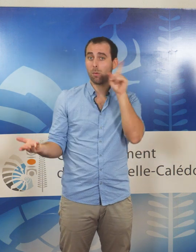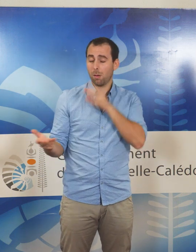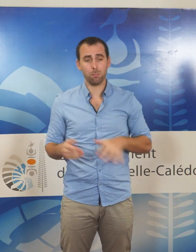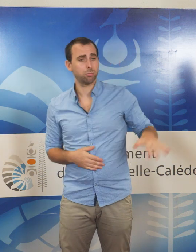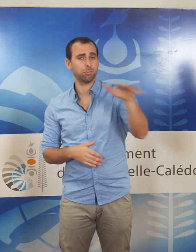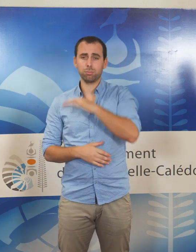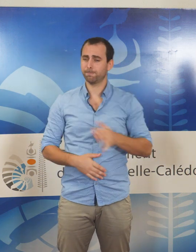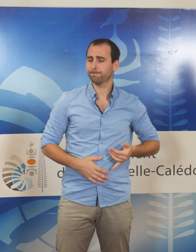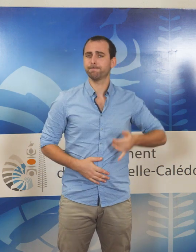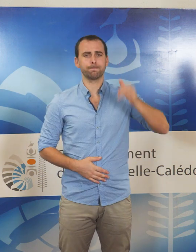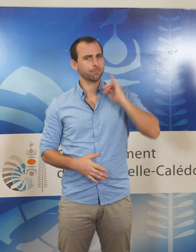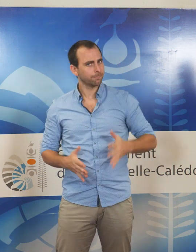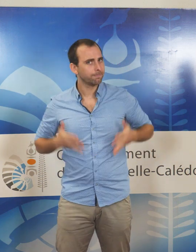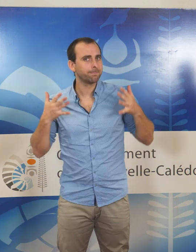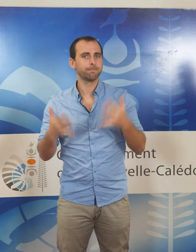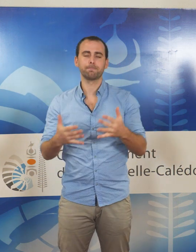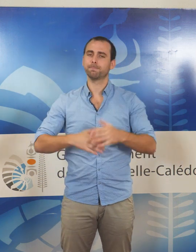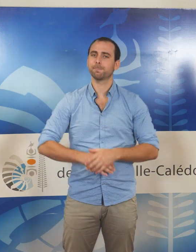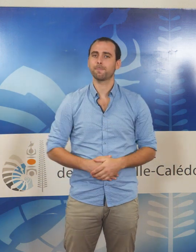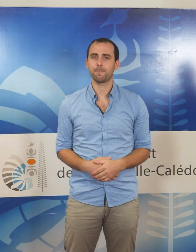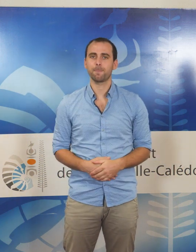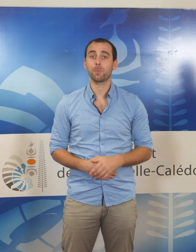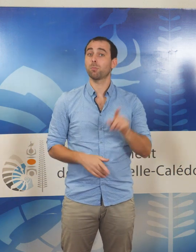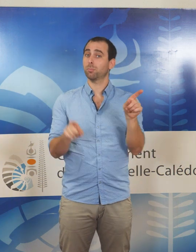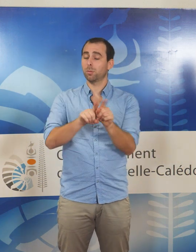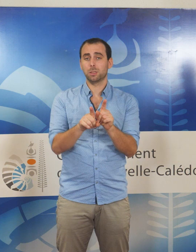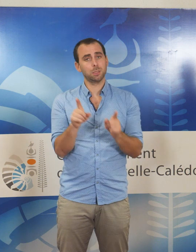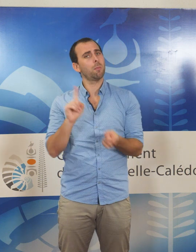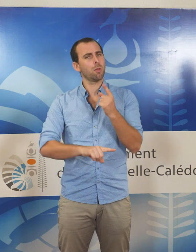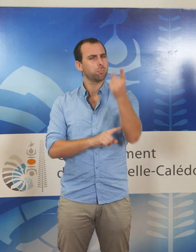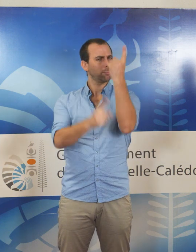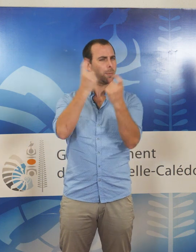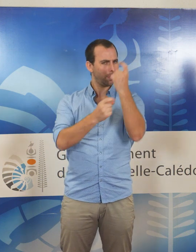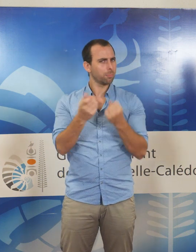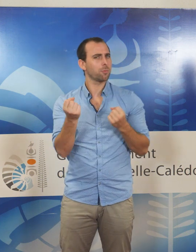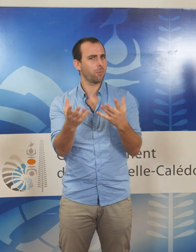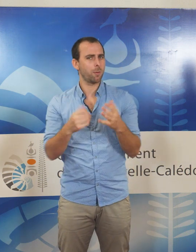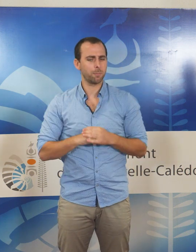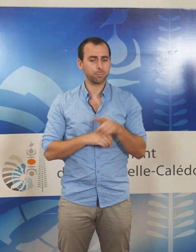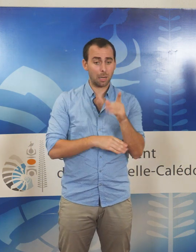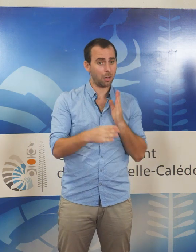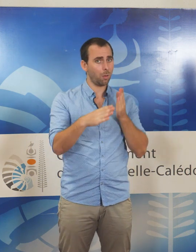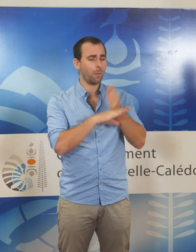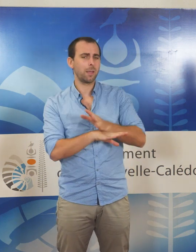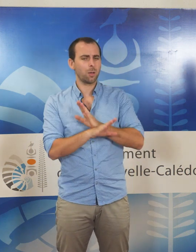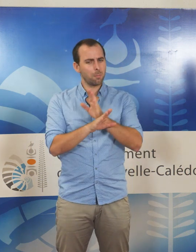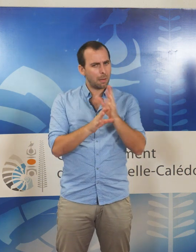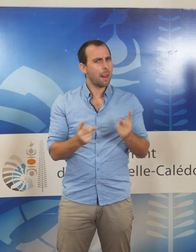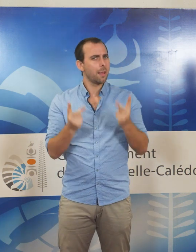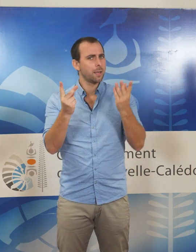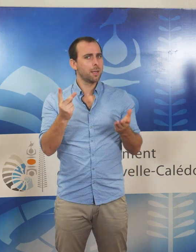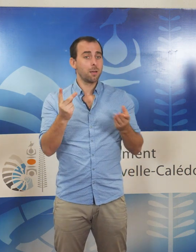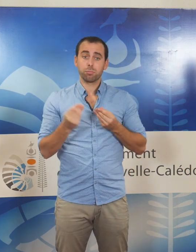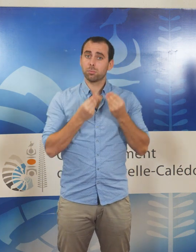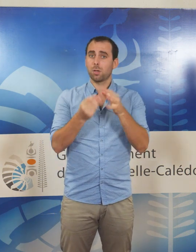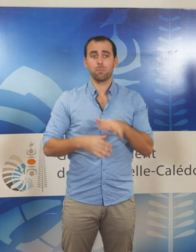chacun. Je voulais vous dire également, puisque c'est une question qu'on nous a souvent posée, que cette rentrée allégée a permis aussi aux équipes, que